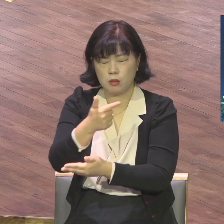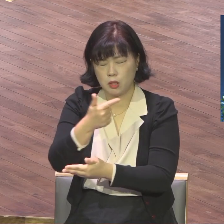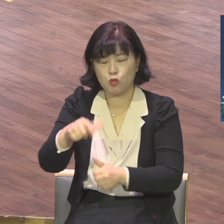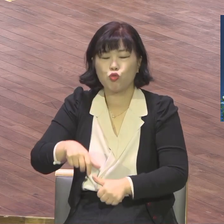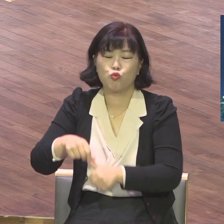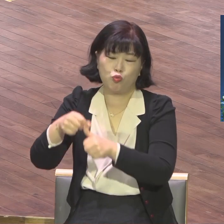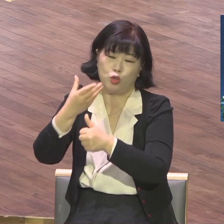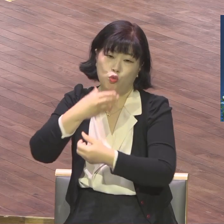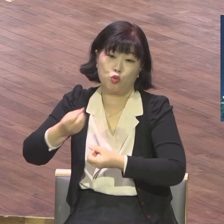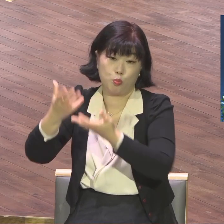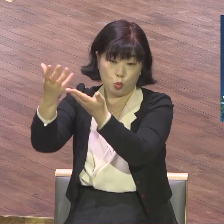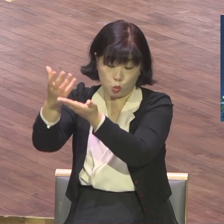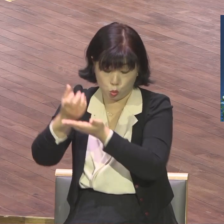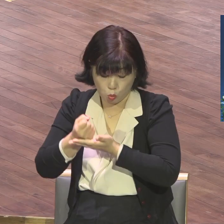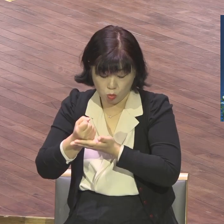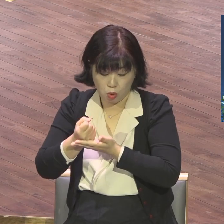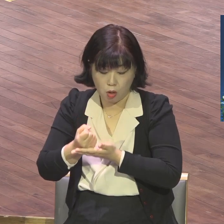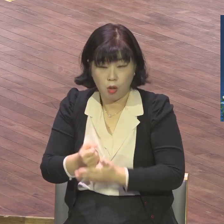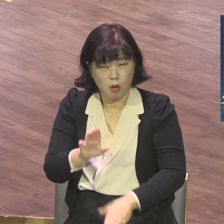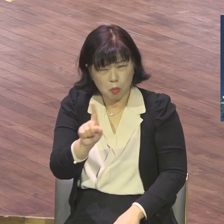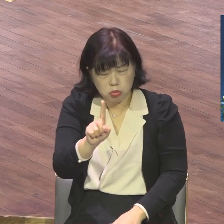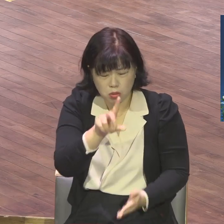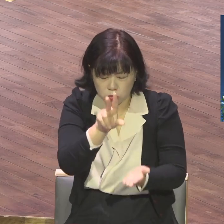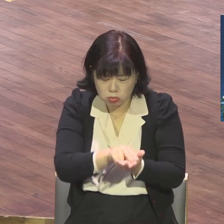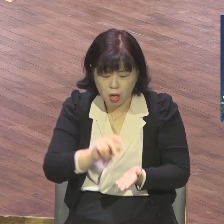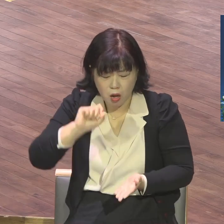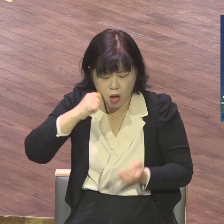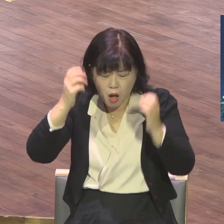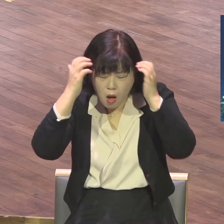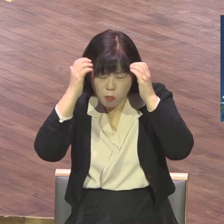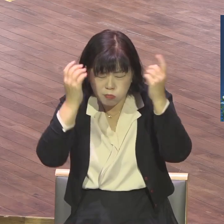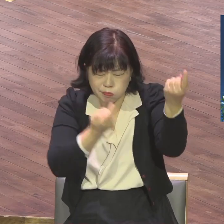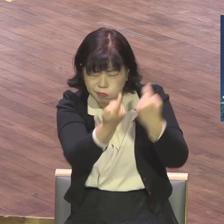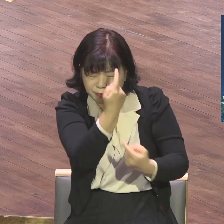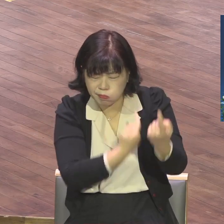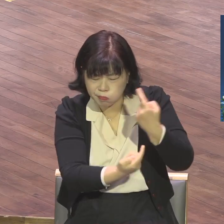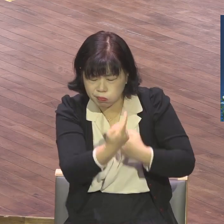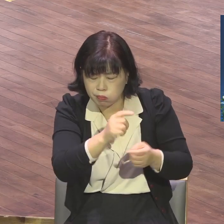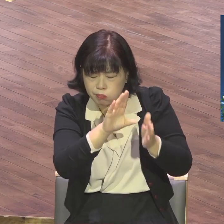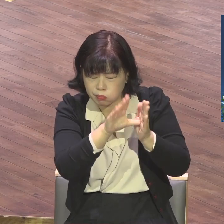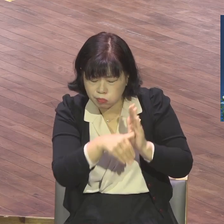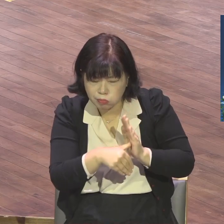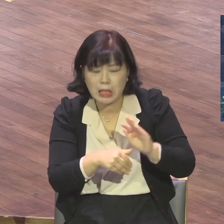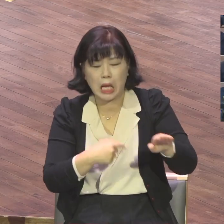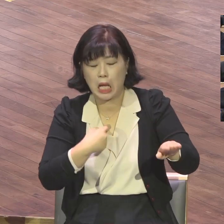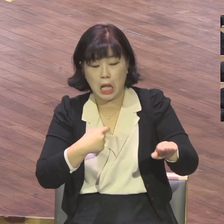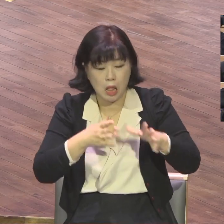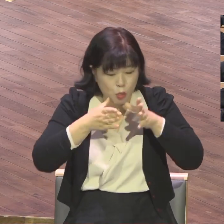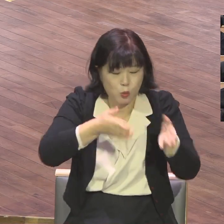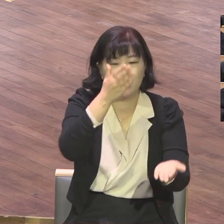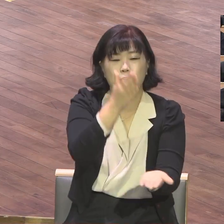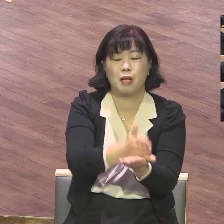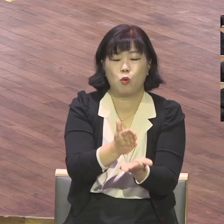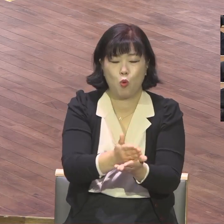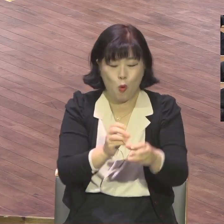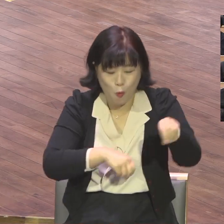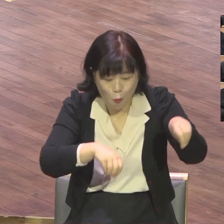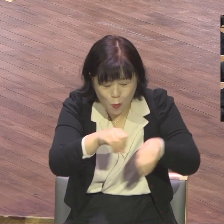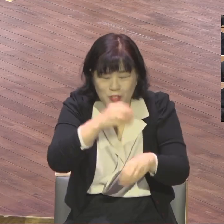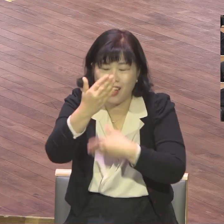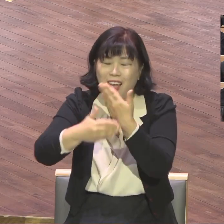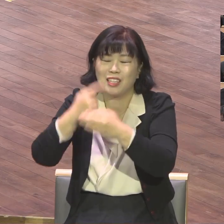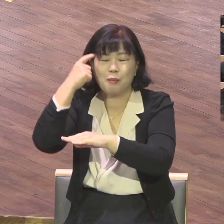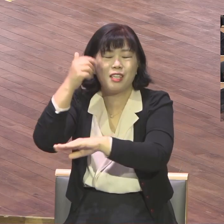강풍이 여러분에게 큰 응답으로 합력과 선을 이루시고 하나님 계획이 이루어진 줄 믿으시기 바랍니다.